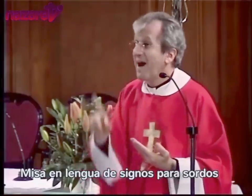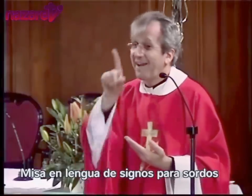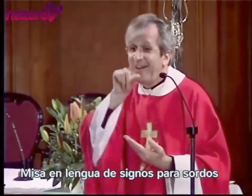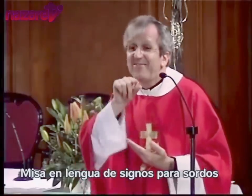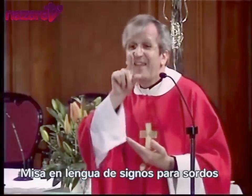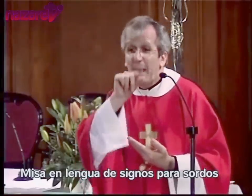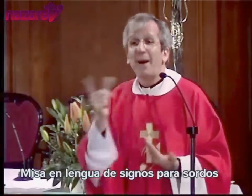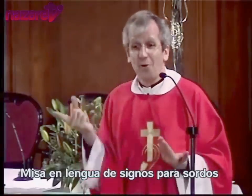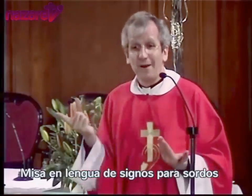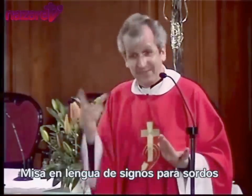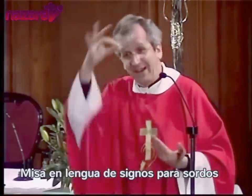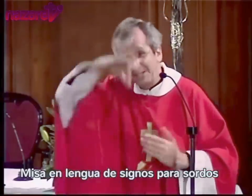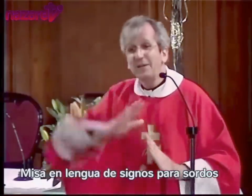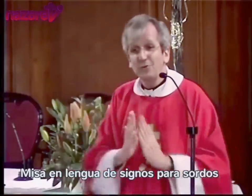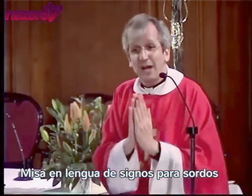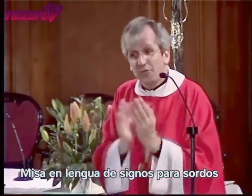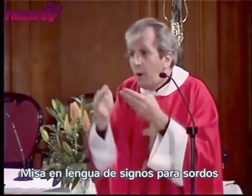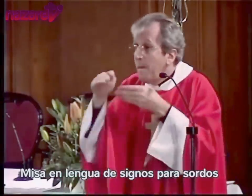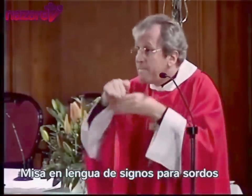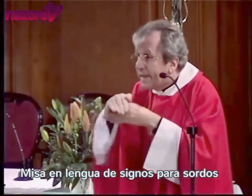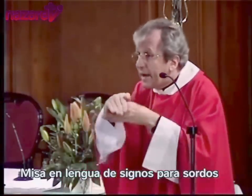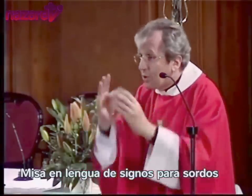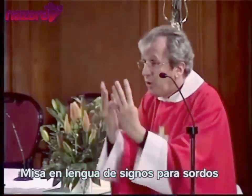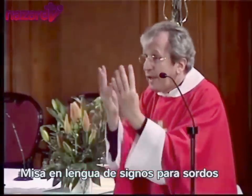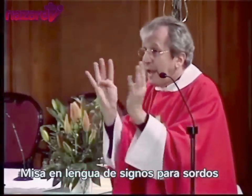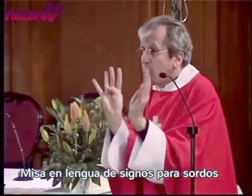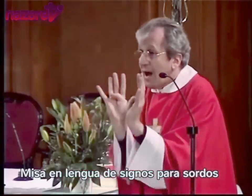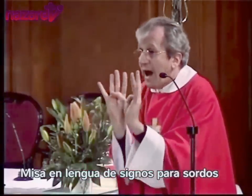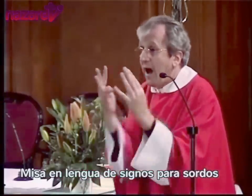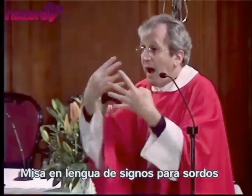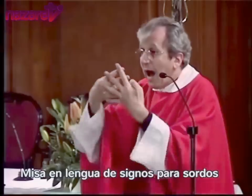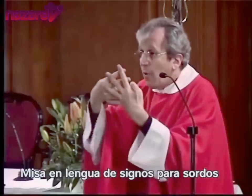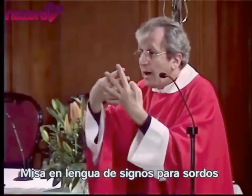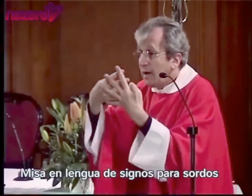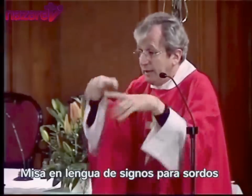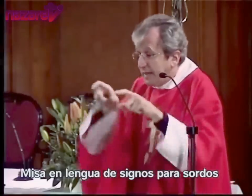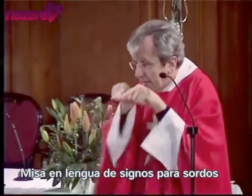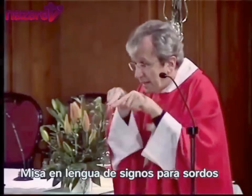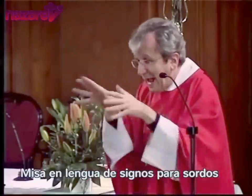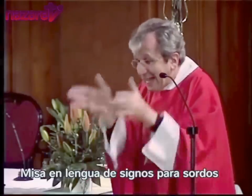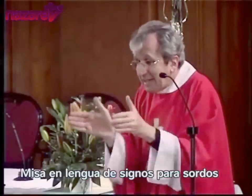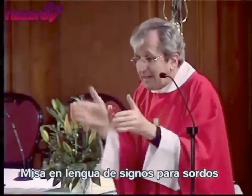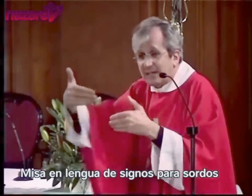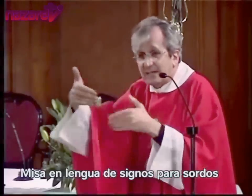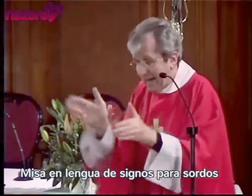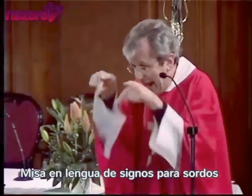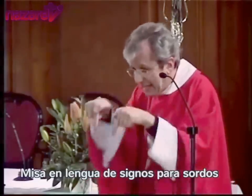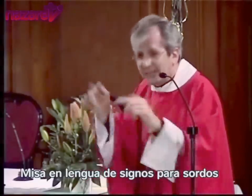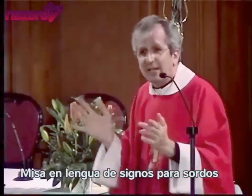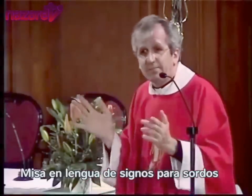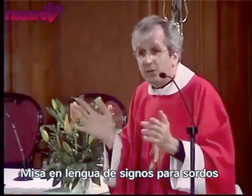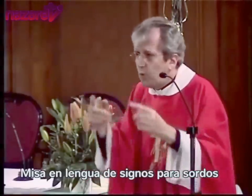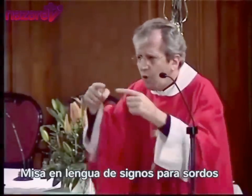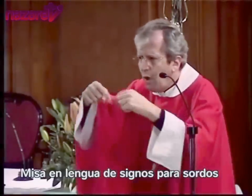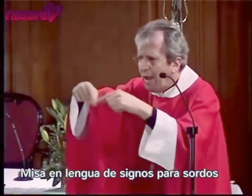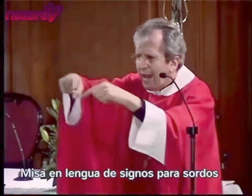esa imagen de la paloma del Espíritu Santo, meterlo en una jaula y decir, aquí tienes que estar, aquí está